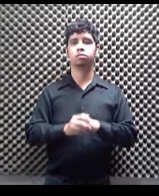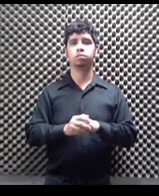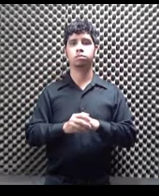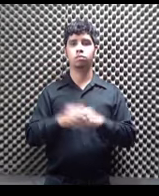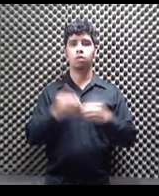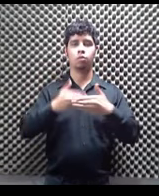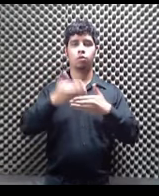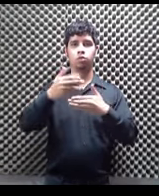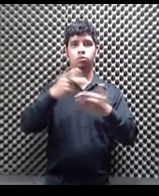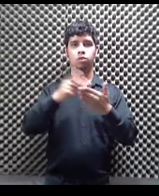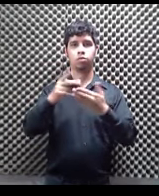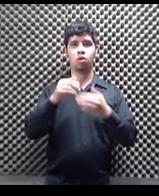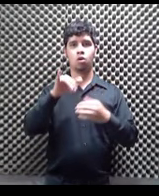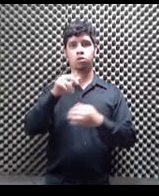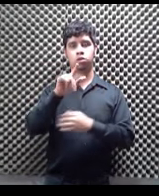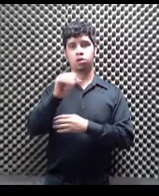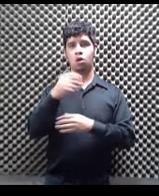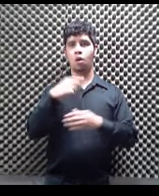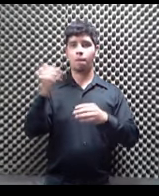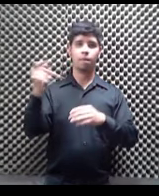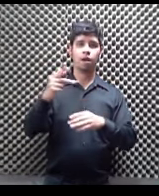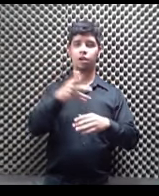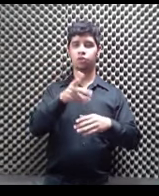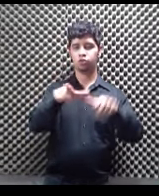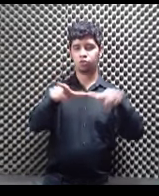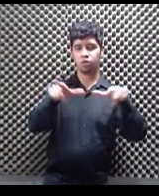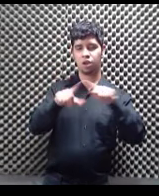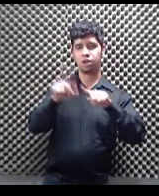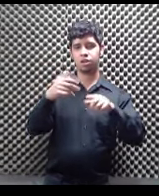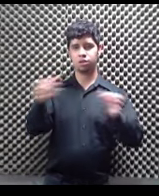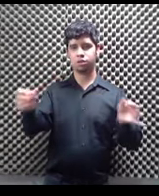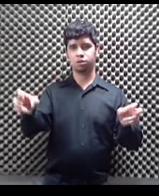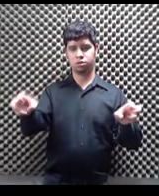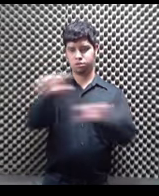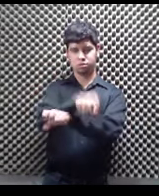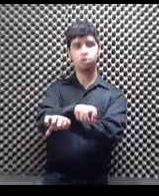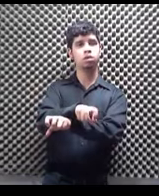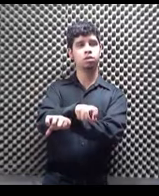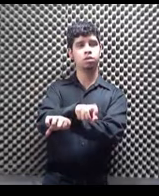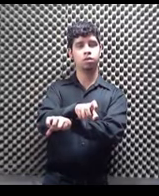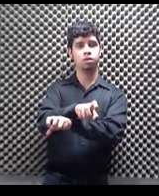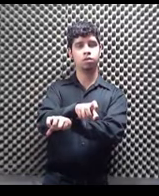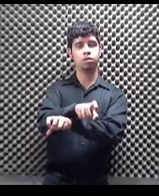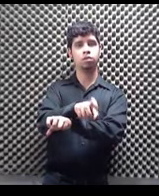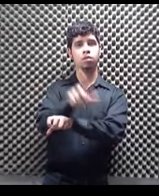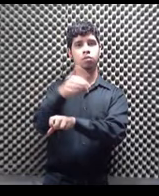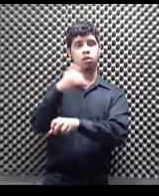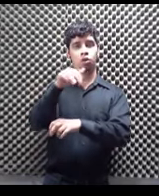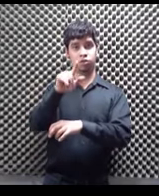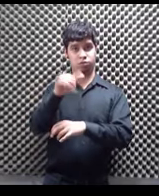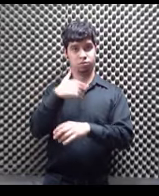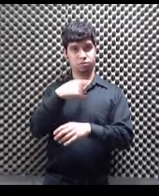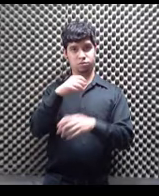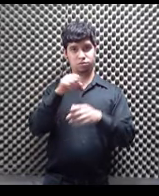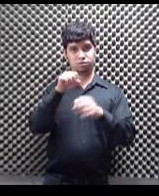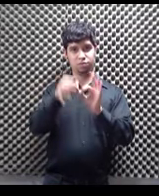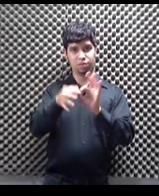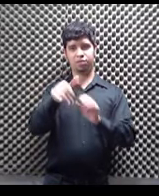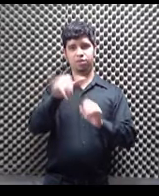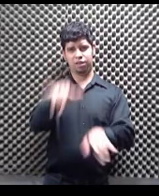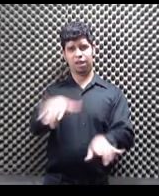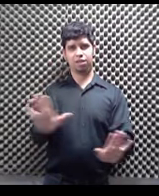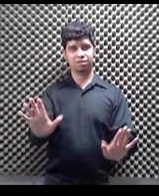en el próximo programa José Lo vuelve a su lugar y Javier también. Sí, Javier también. José Lo Santiago se queda en su sitio.